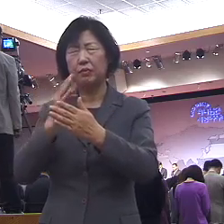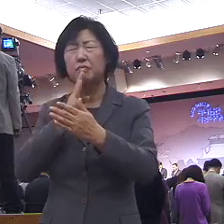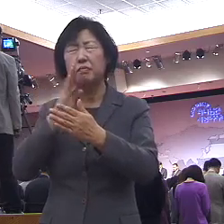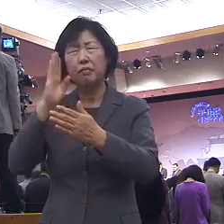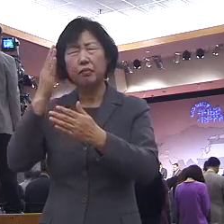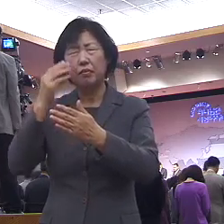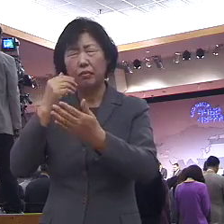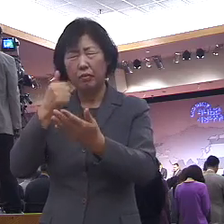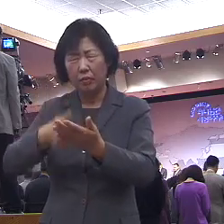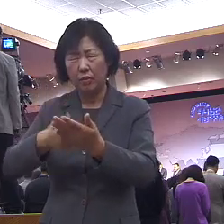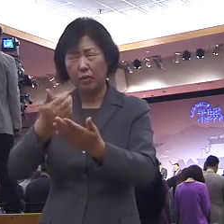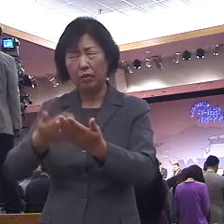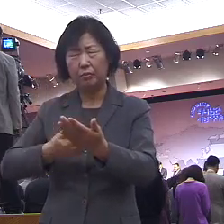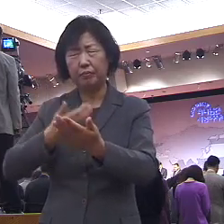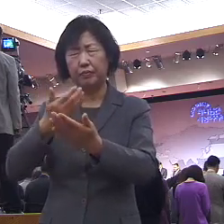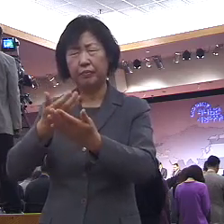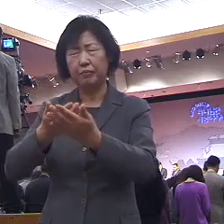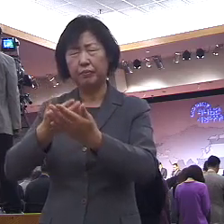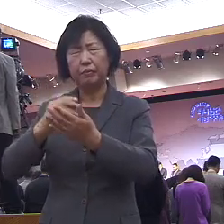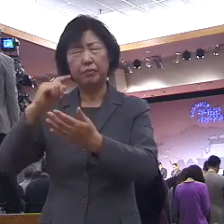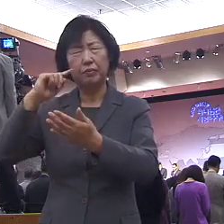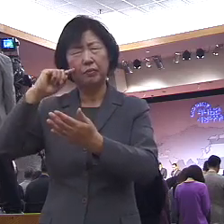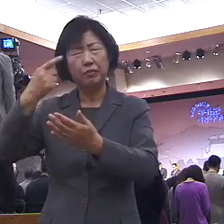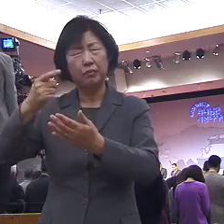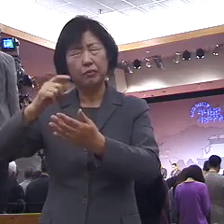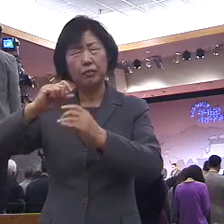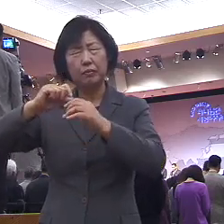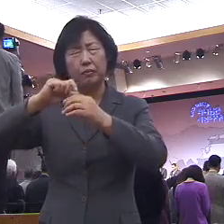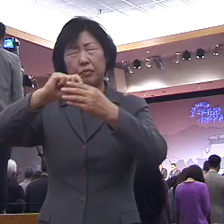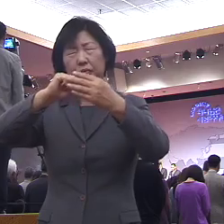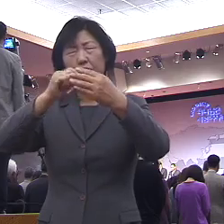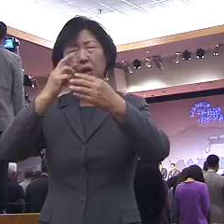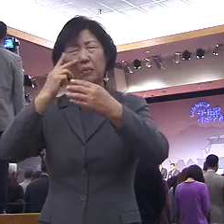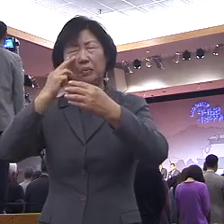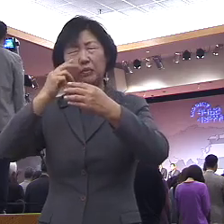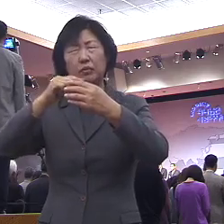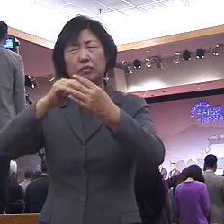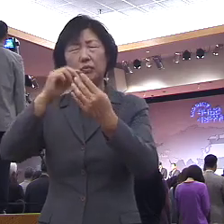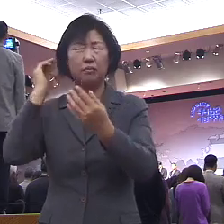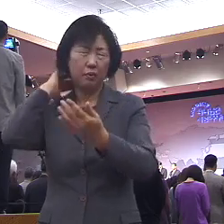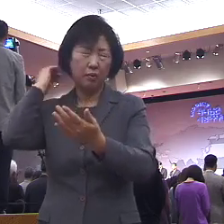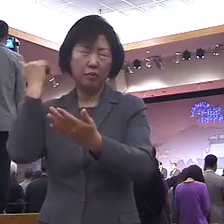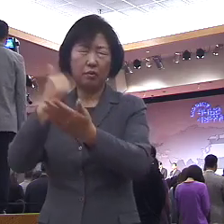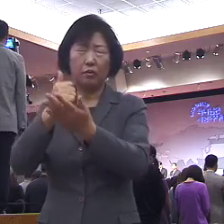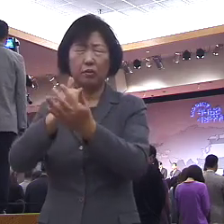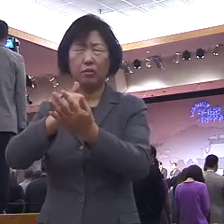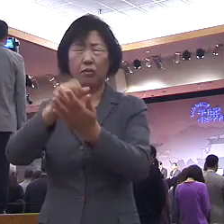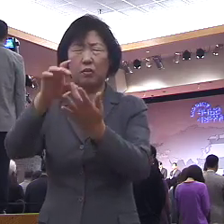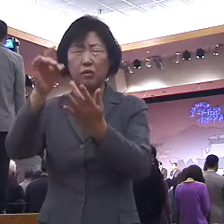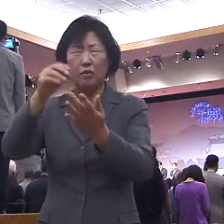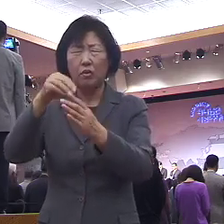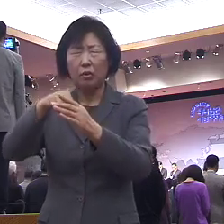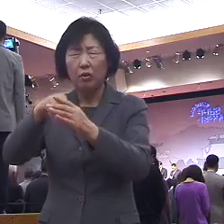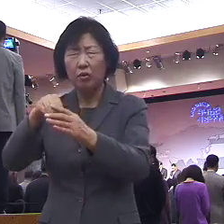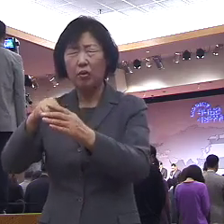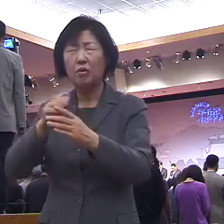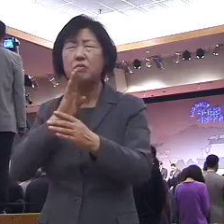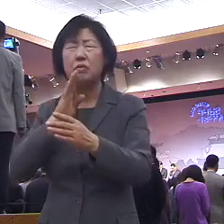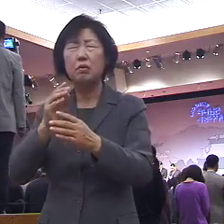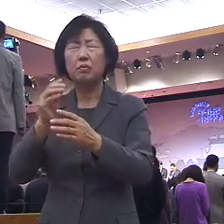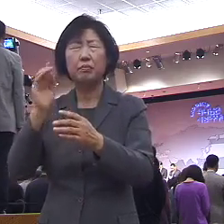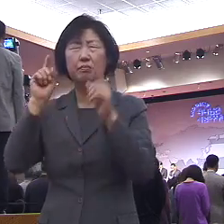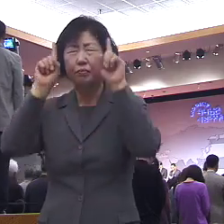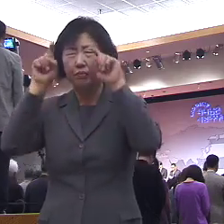알고 경배하게 하소서. 아멘. 다음 달 미국 대통령 선거에 하나님을 두려워하는 분이 되게 하시고 참 목자의